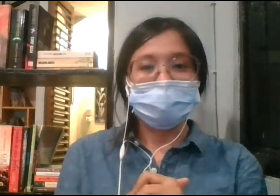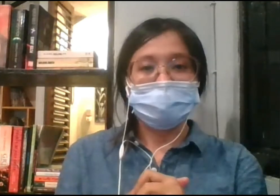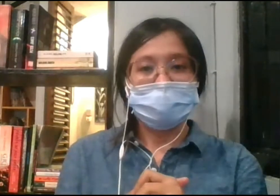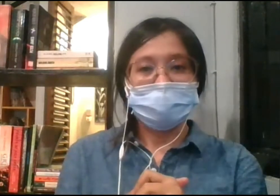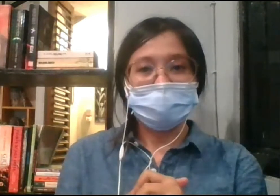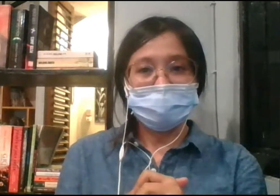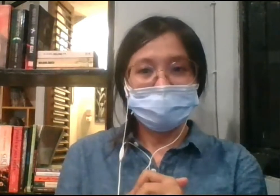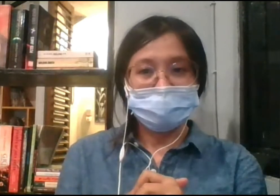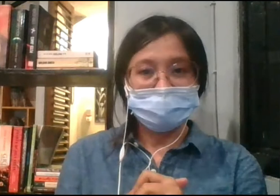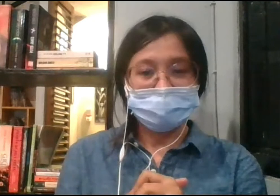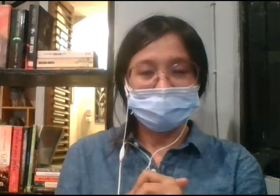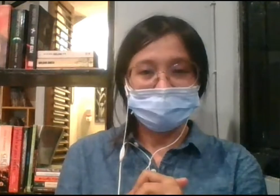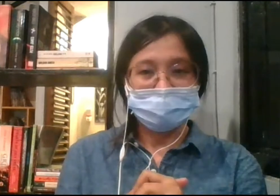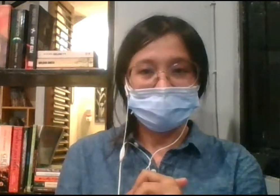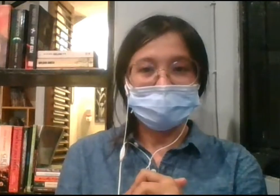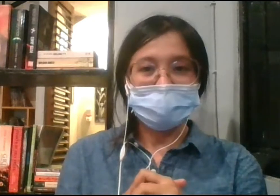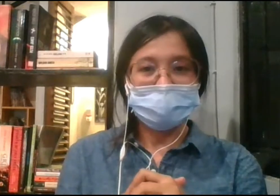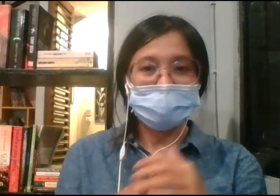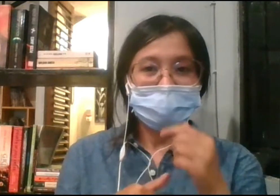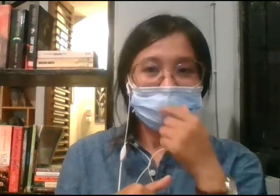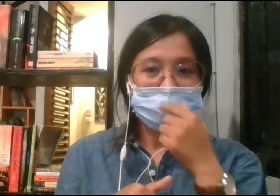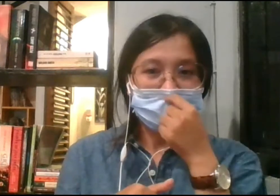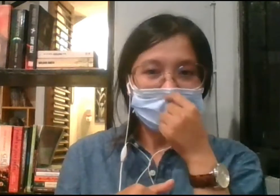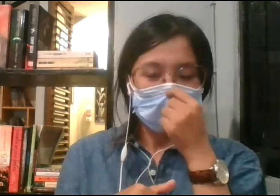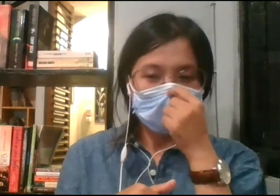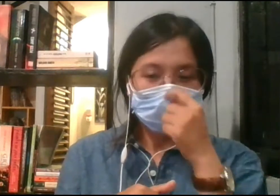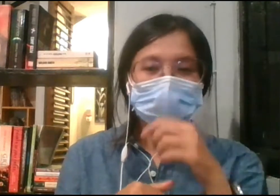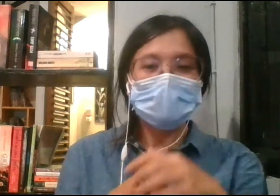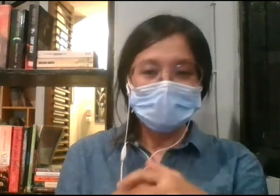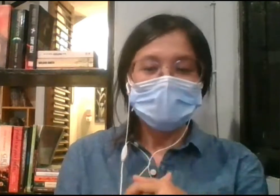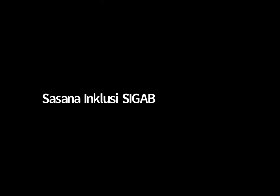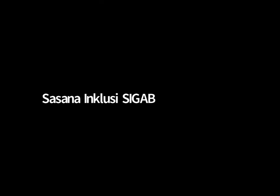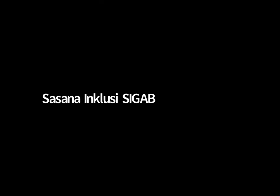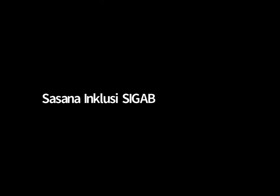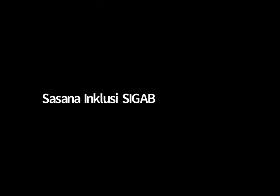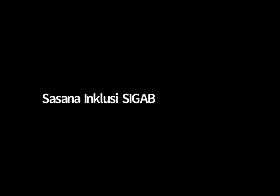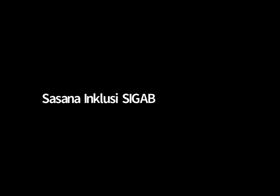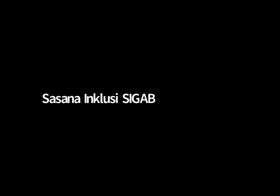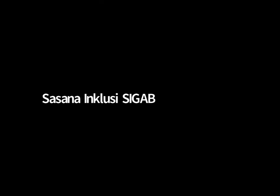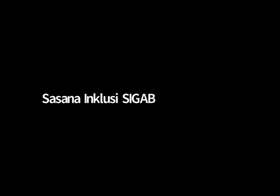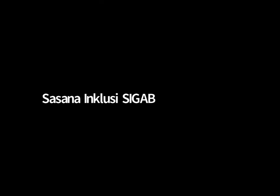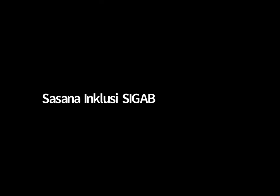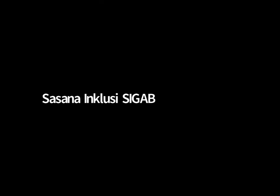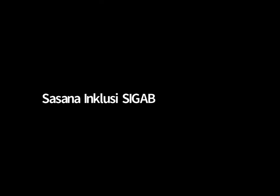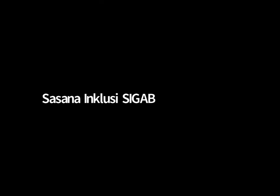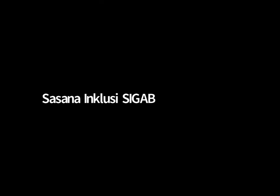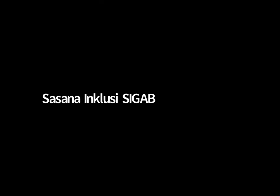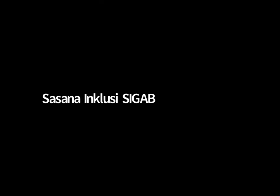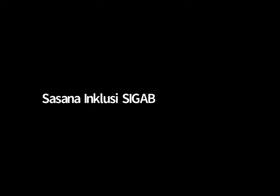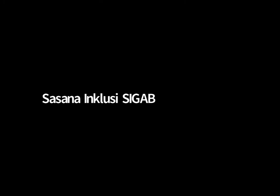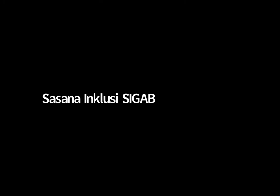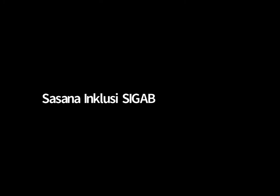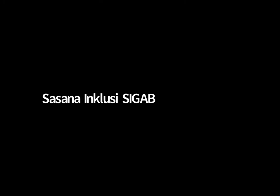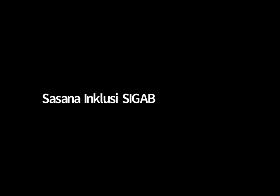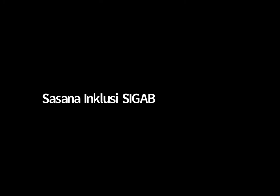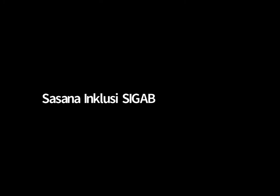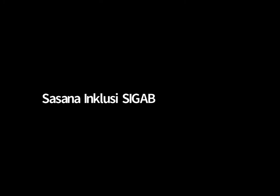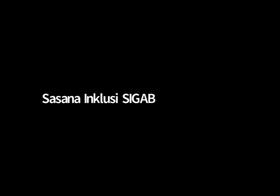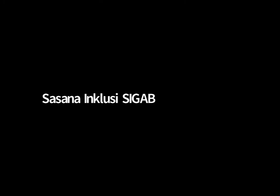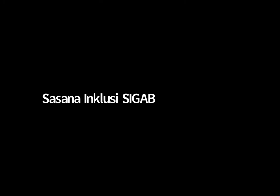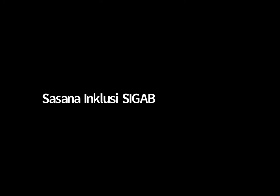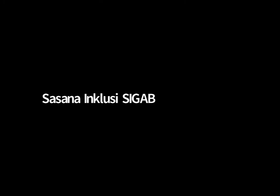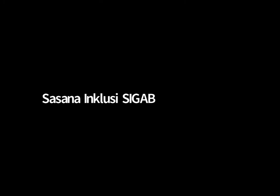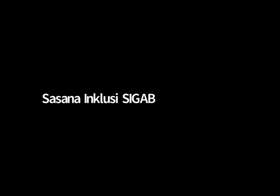gitu. Dok Andy, ada oke, pertanyaan lanjutan nggak? Ini ada chat dari